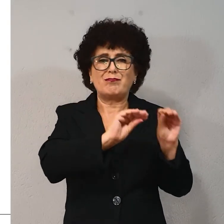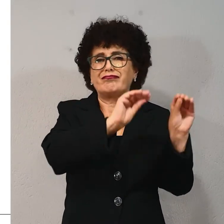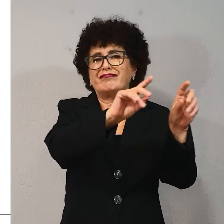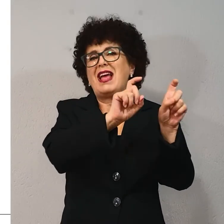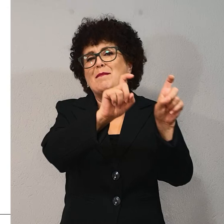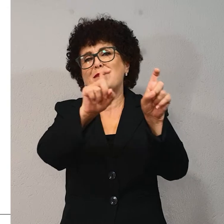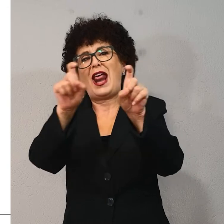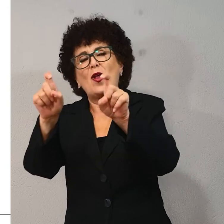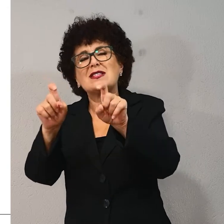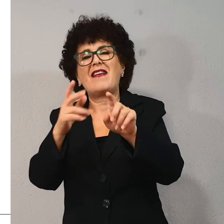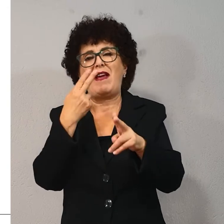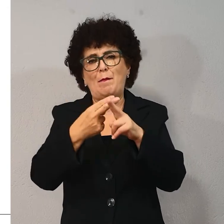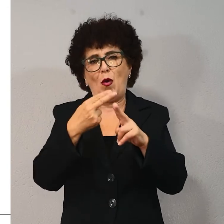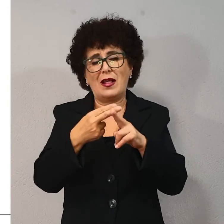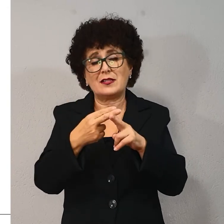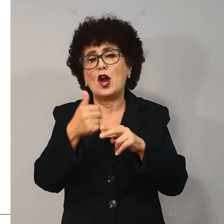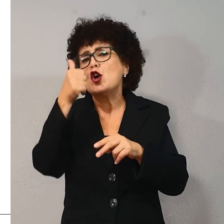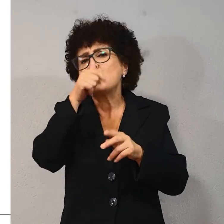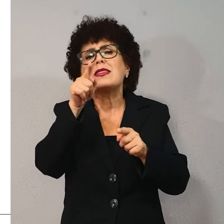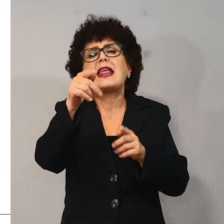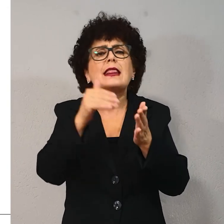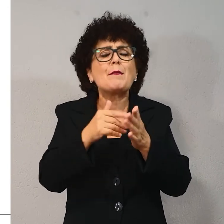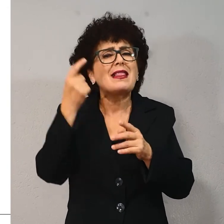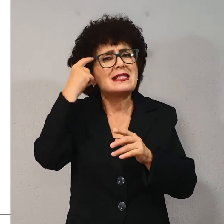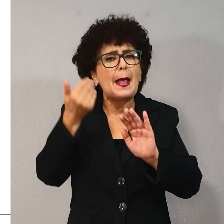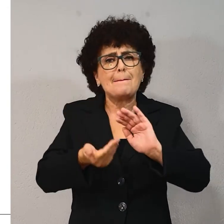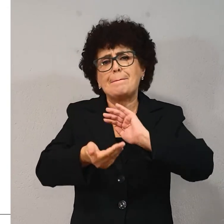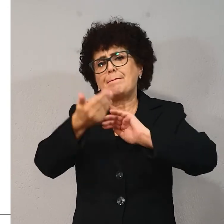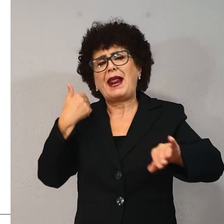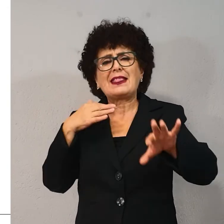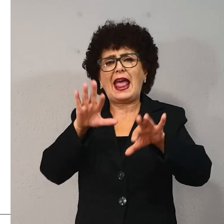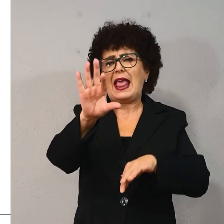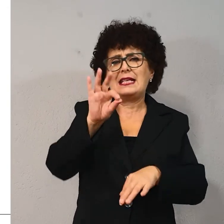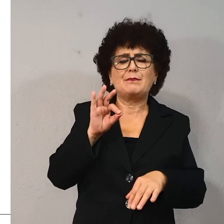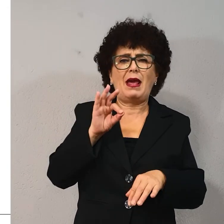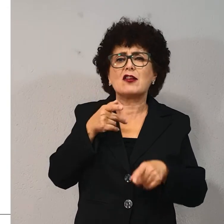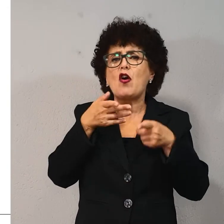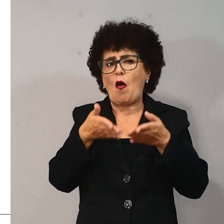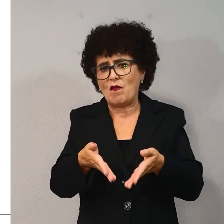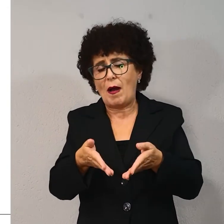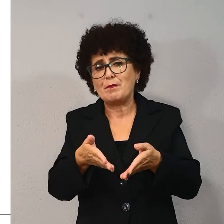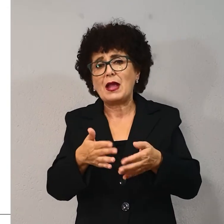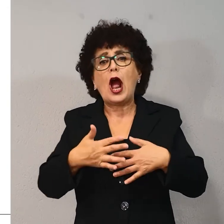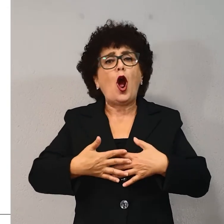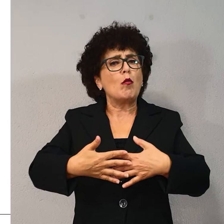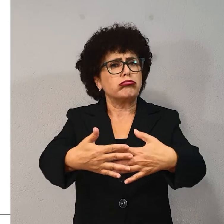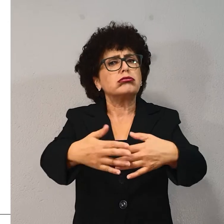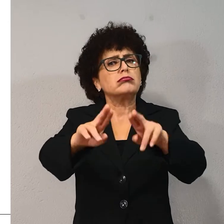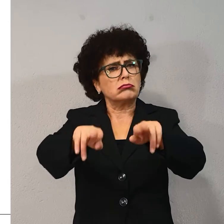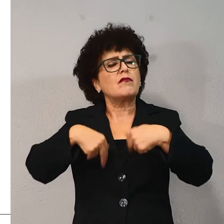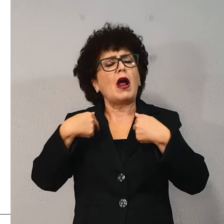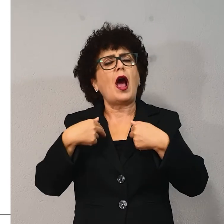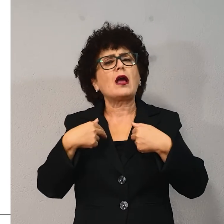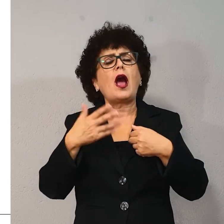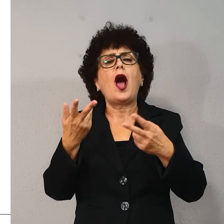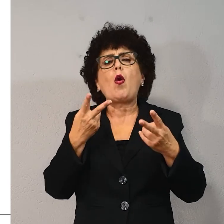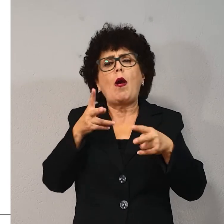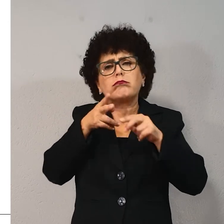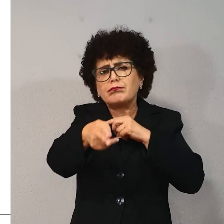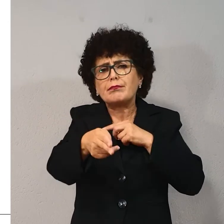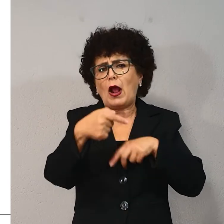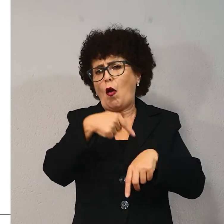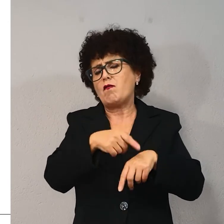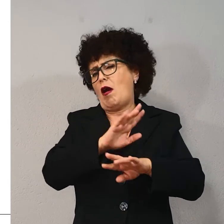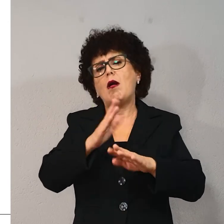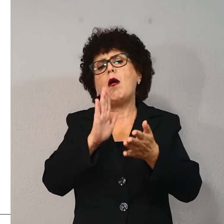инфекции. Што треба да знаеш пред да го одбереш методот? Плодноста се враќа веднаш по прекинувањето на